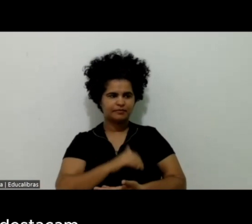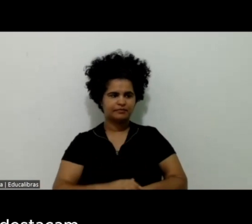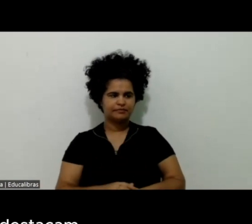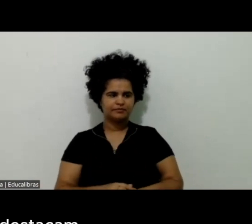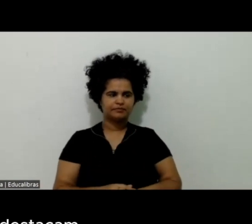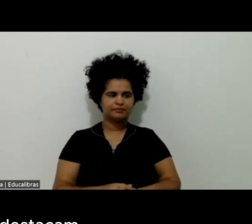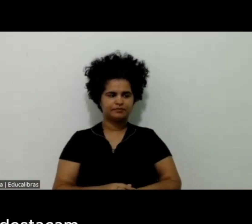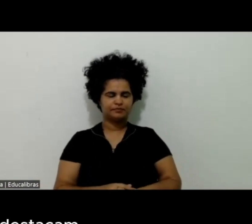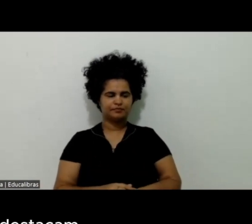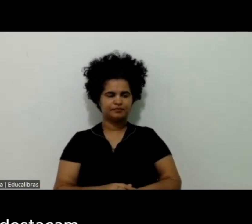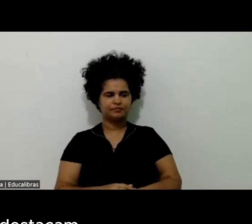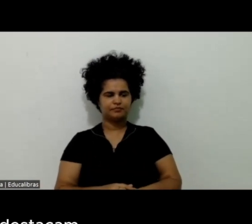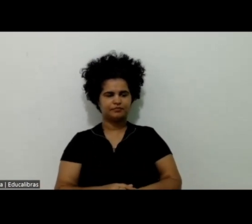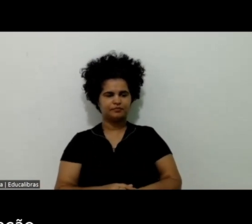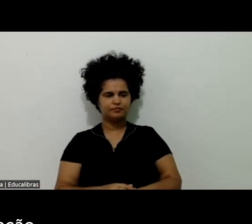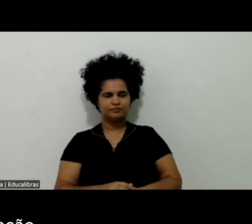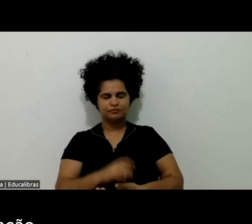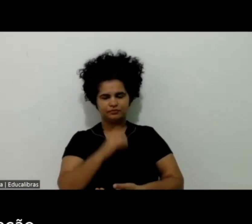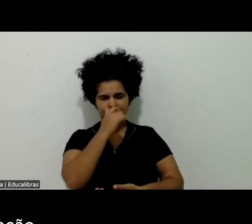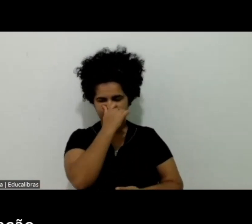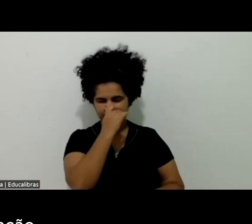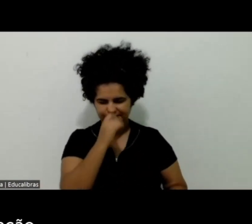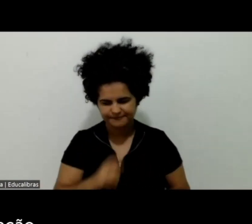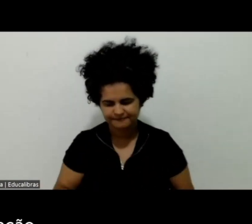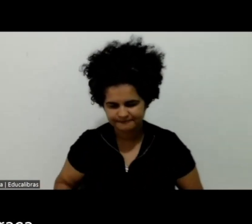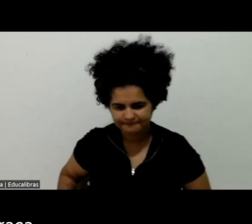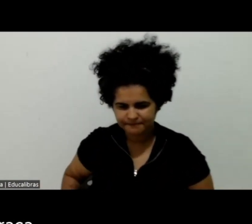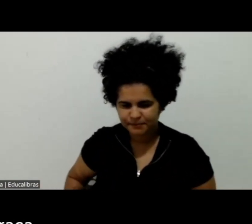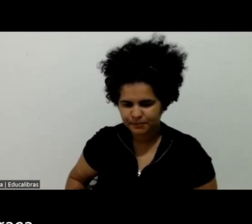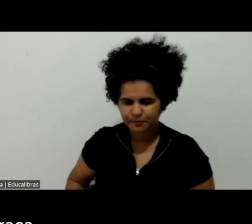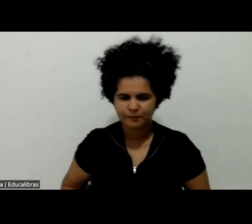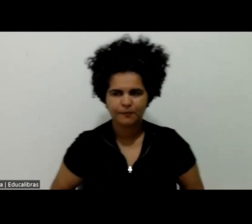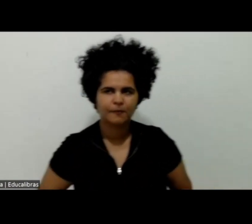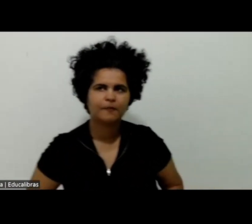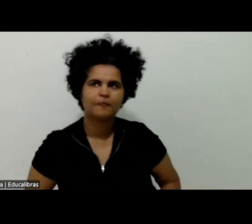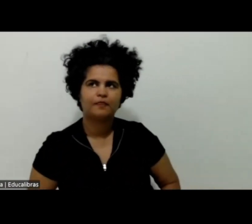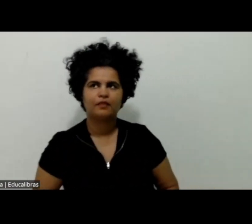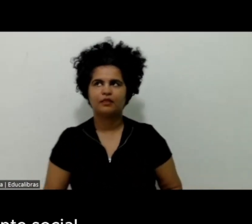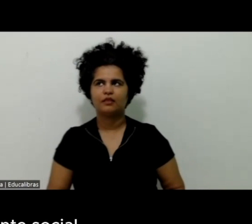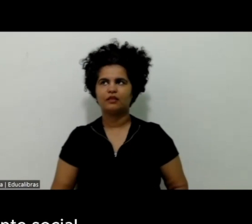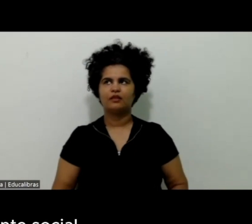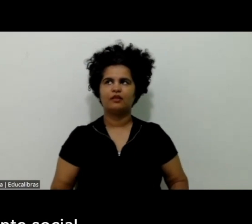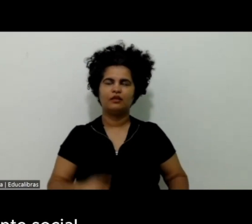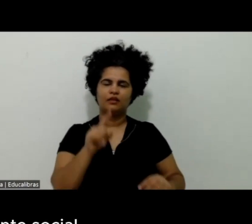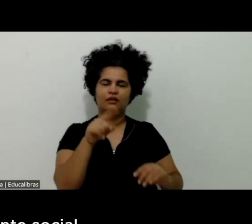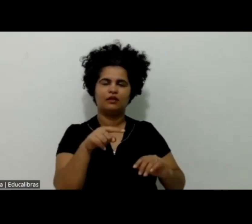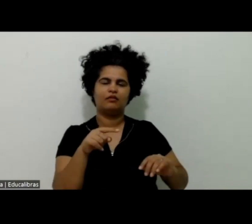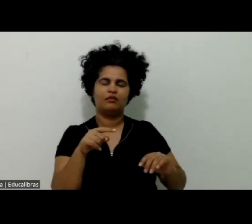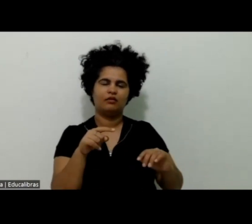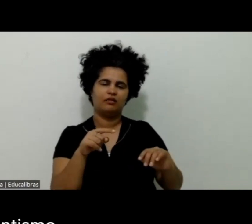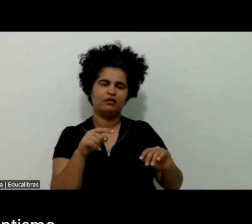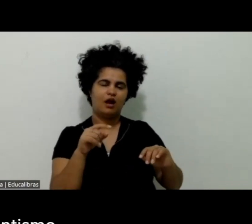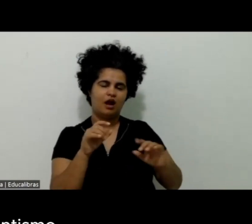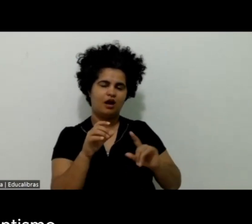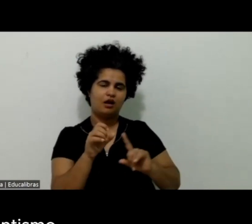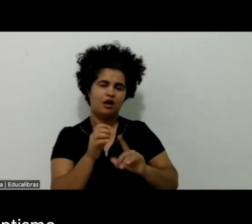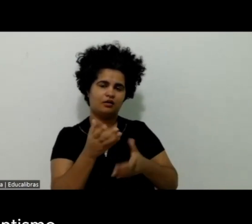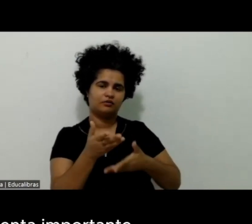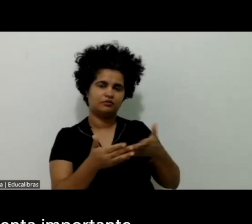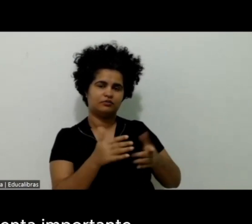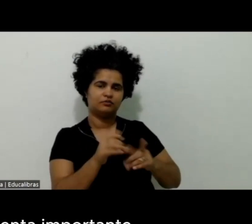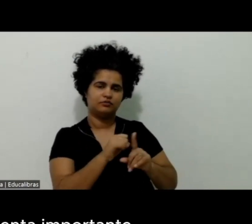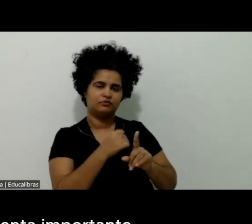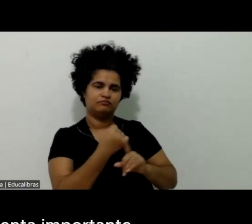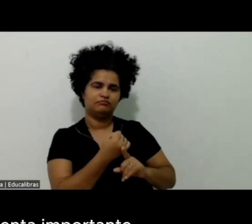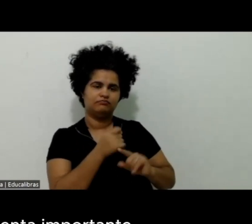E aí, elas também destacam, né, que a apropriação, né, do quesito raça-cor, né, enquanto assistente social, vai ser importantíssimo, né,